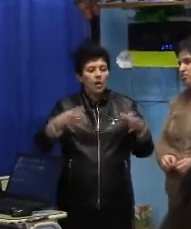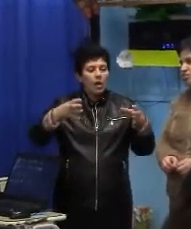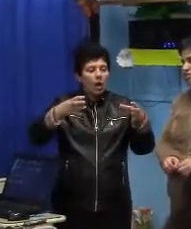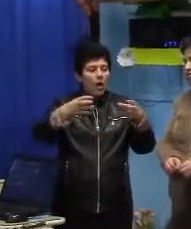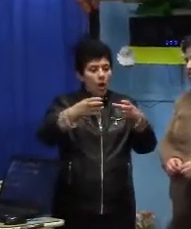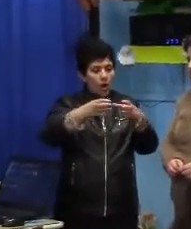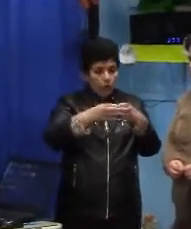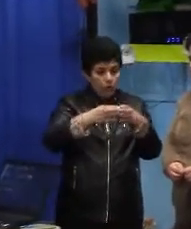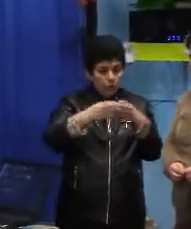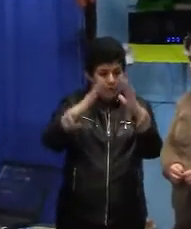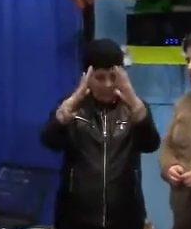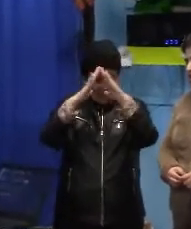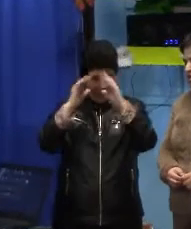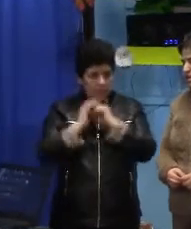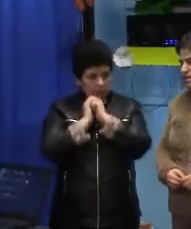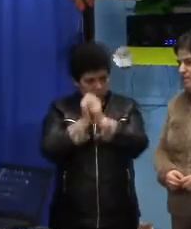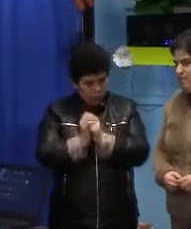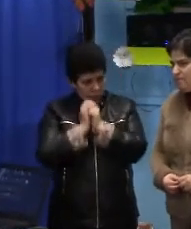pequeños.